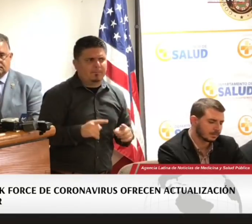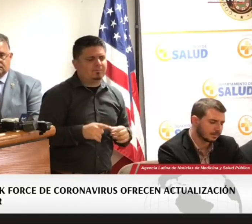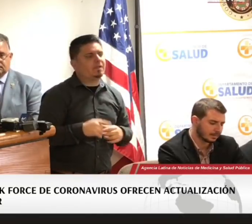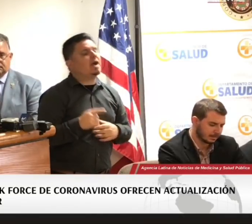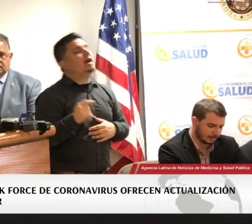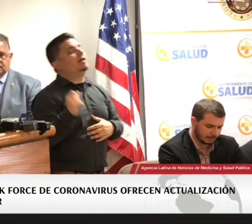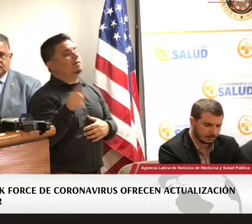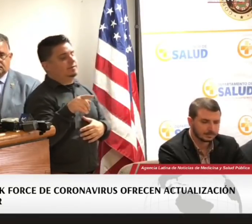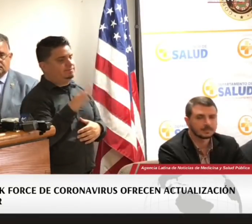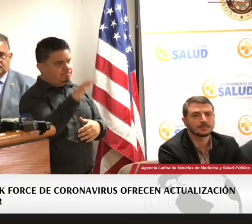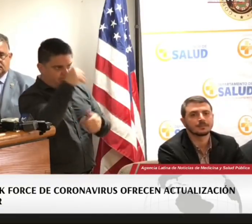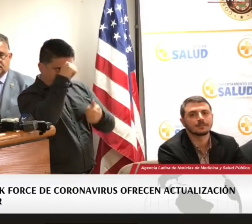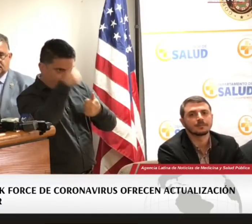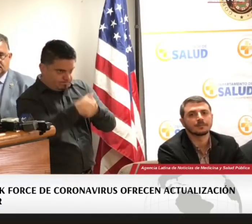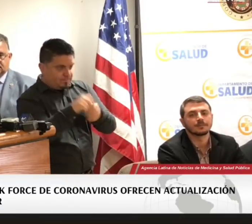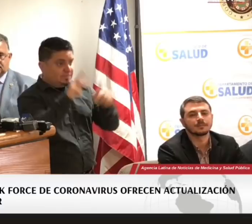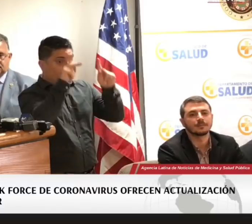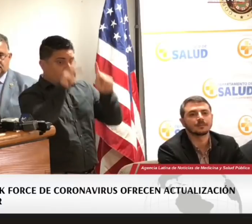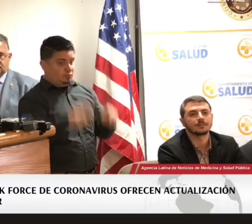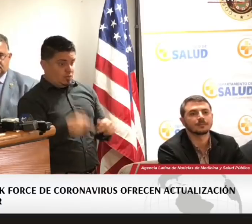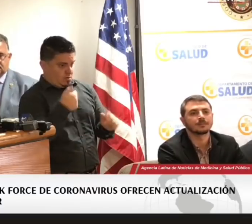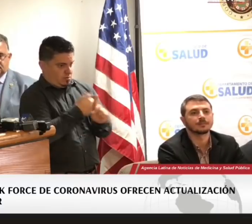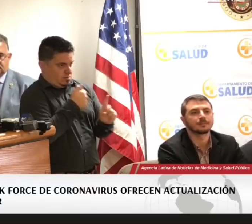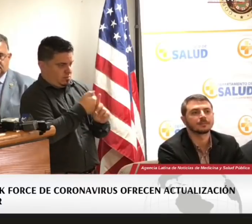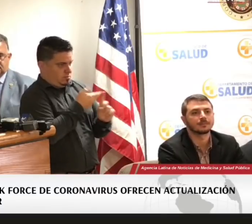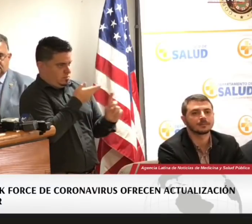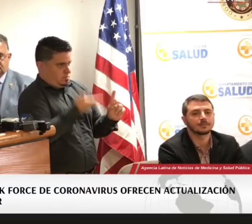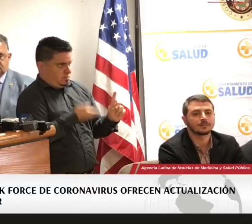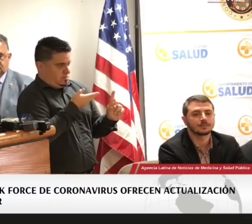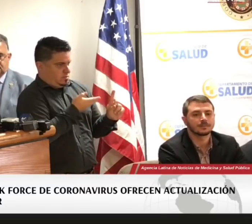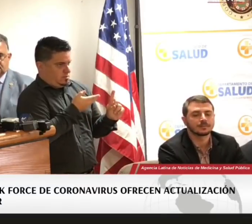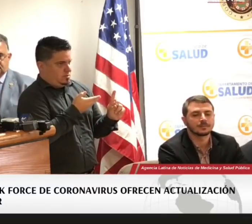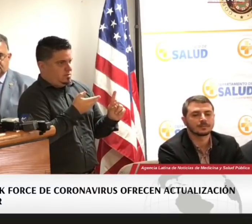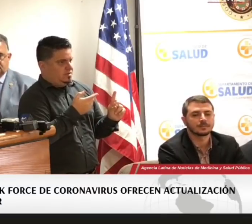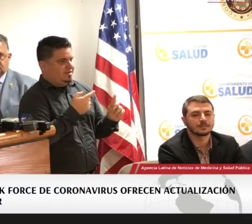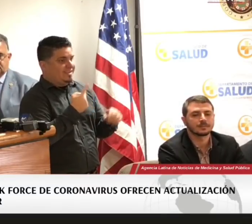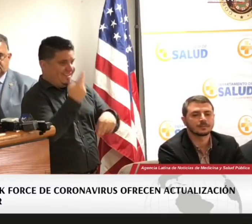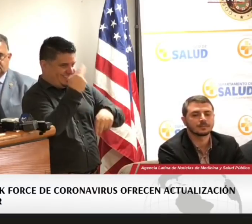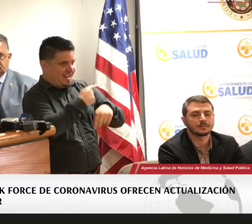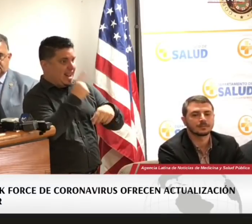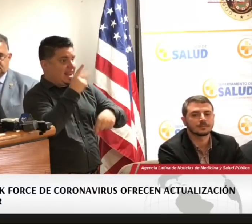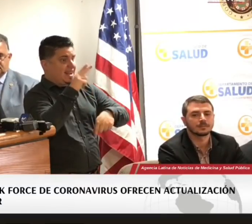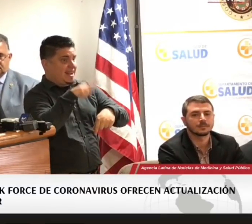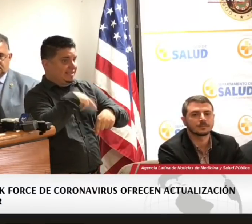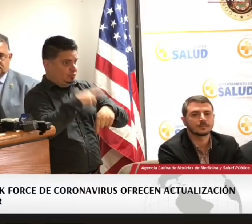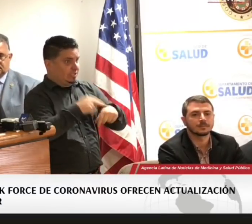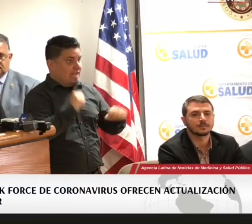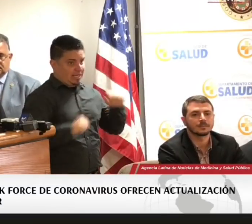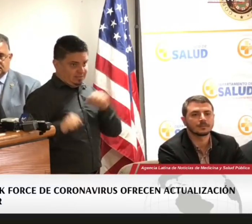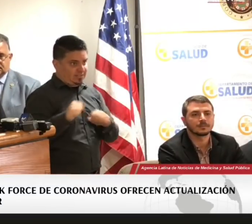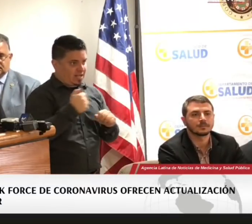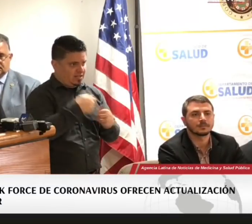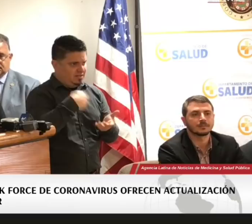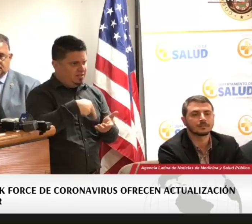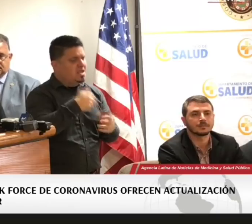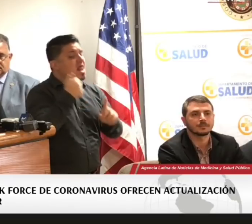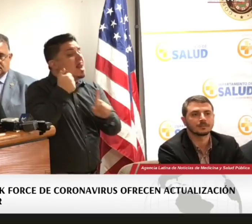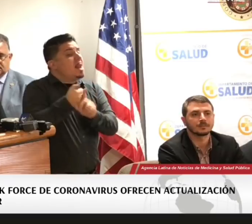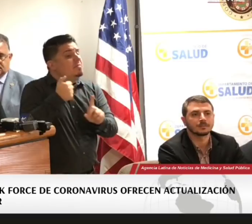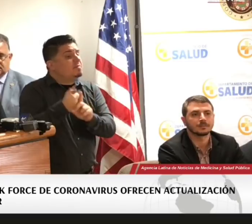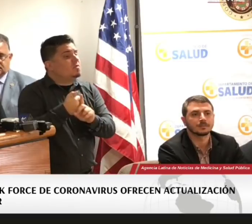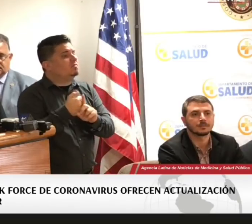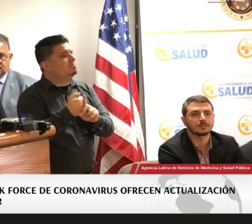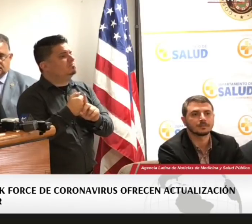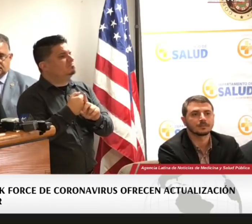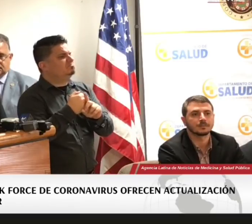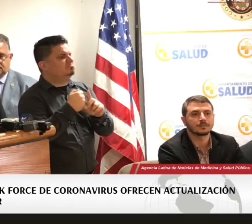cuando esta persona estuvo en el festival de la actividad de la salsa, él certificó de que había estado 4 horas, un periodo de